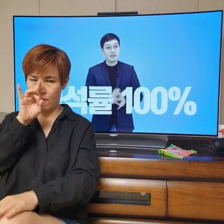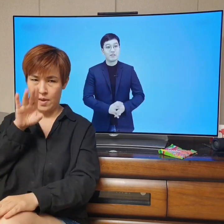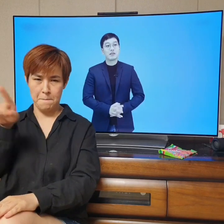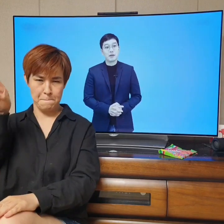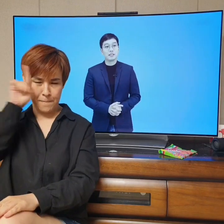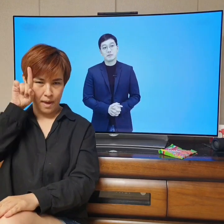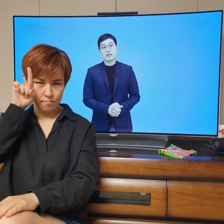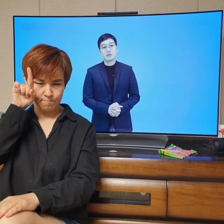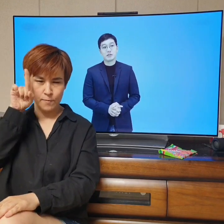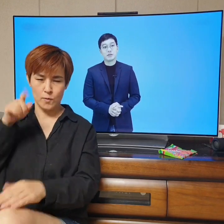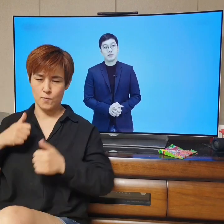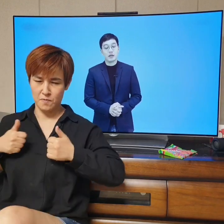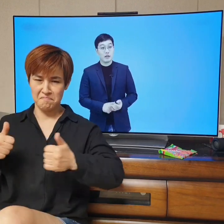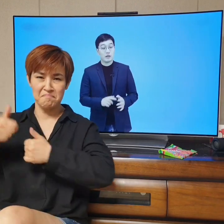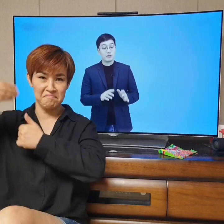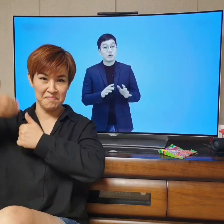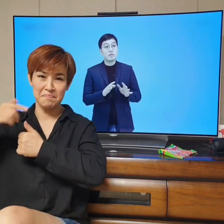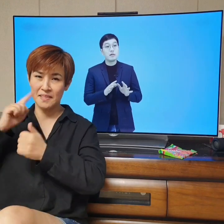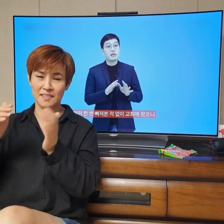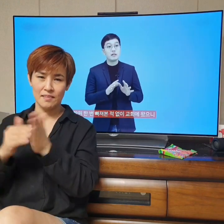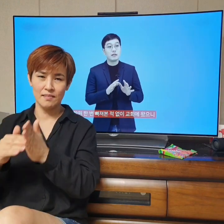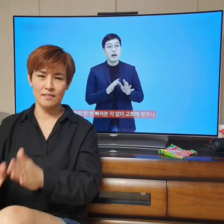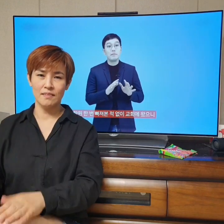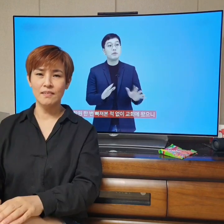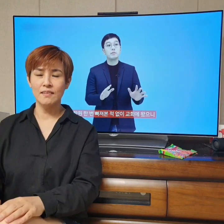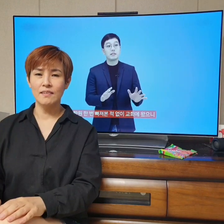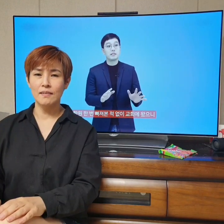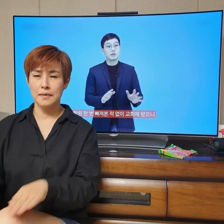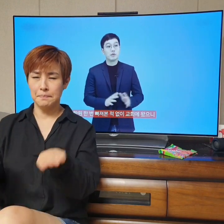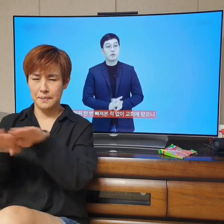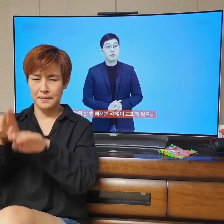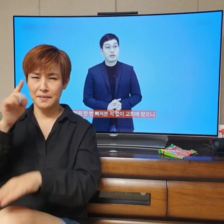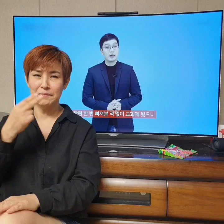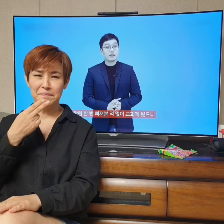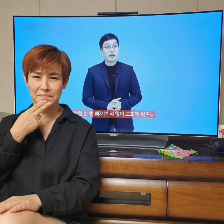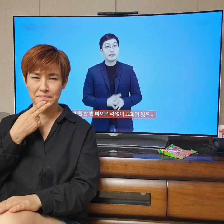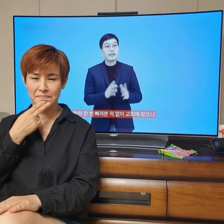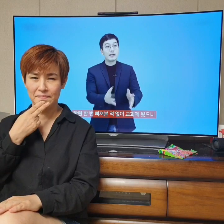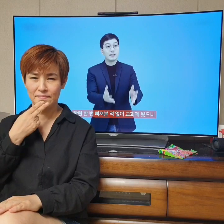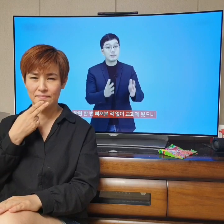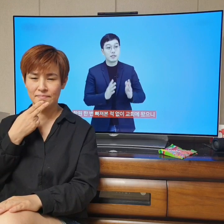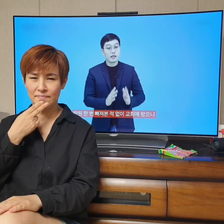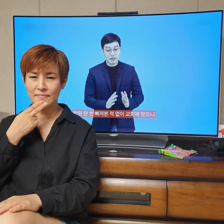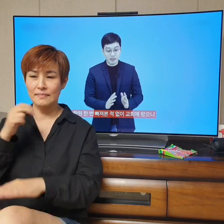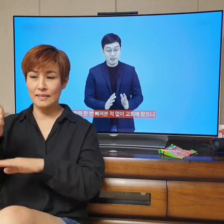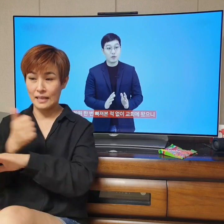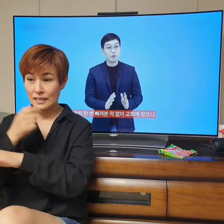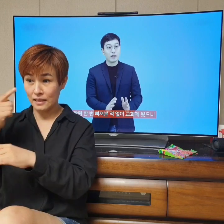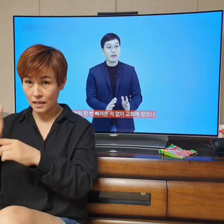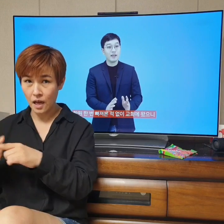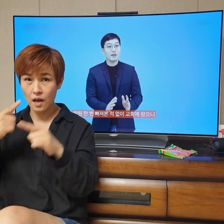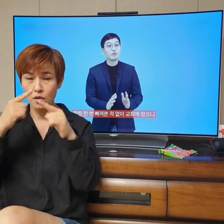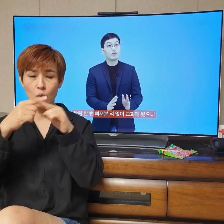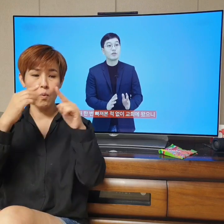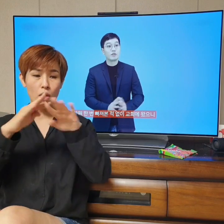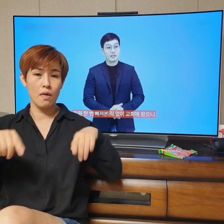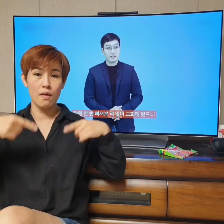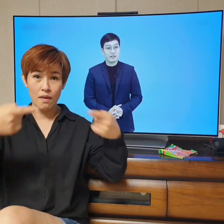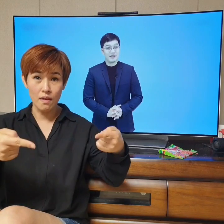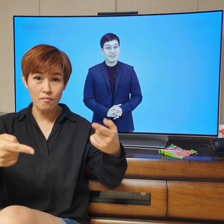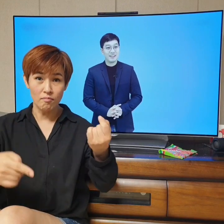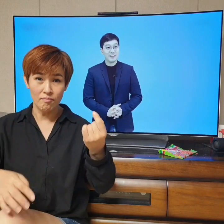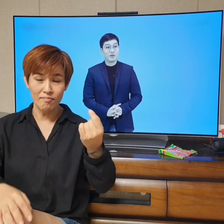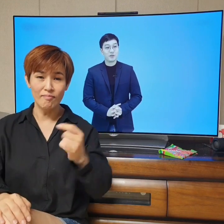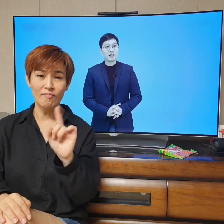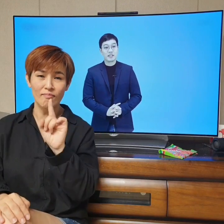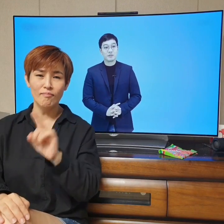100% 이렇게 말하셨기 때문에 정말 한 번도 빠지지 않고 다니다가 지금 제가 이 교회에 출석을